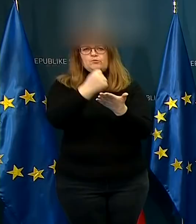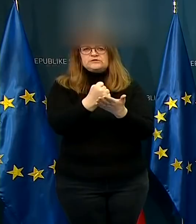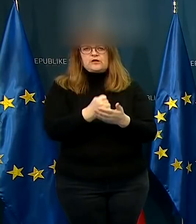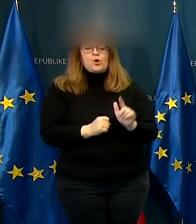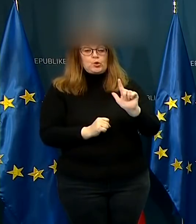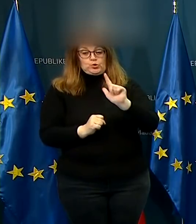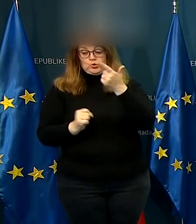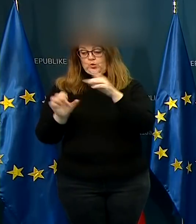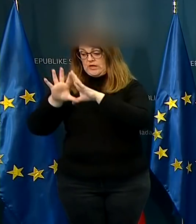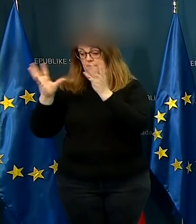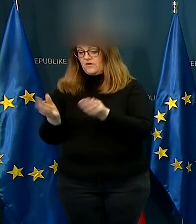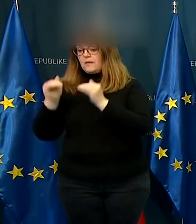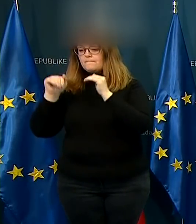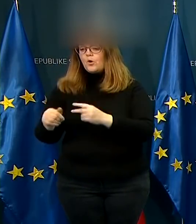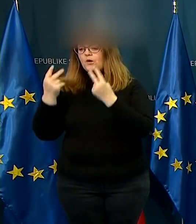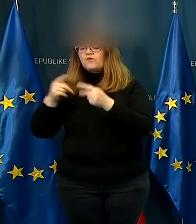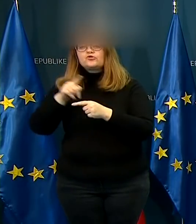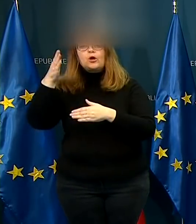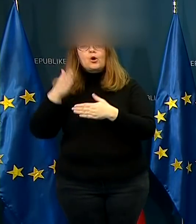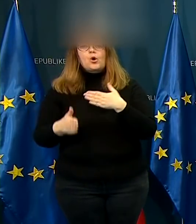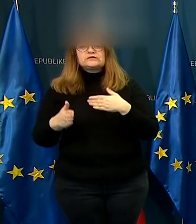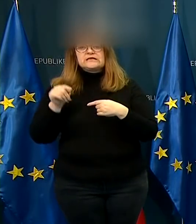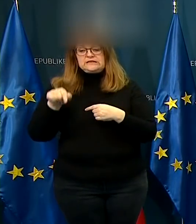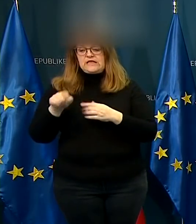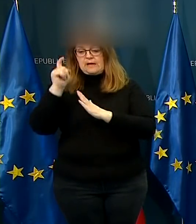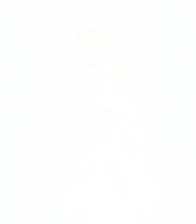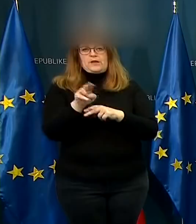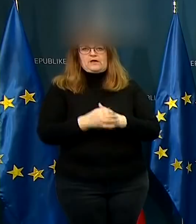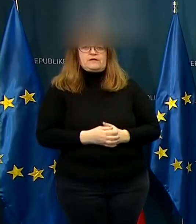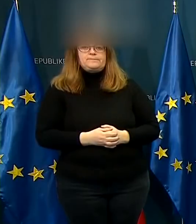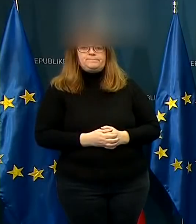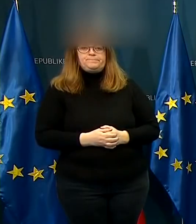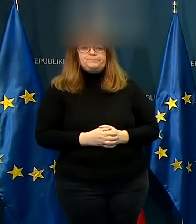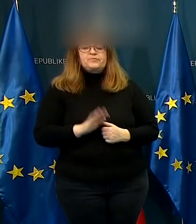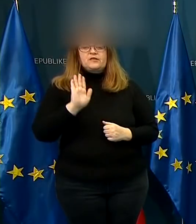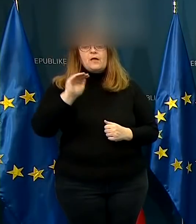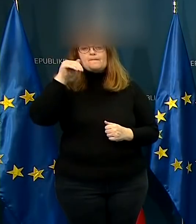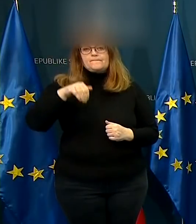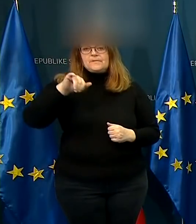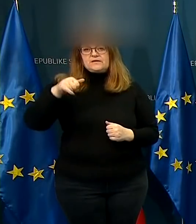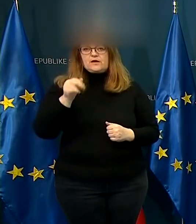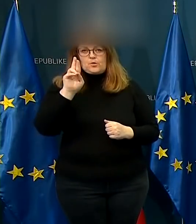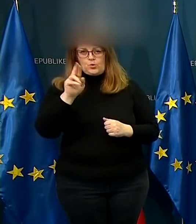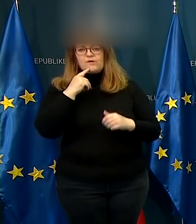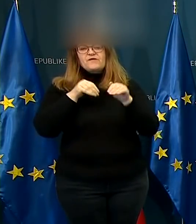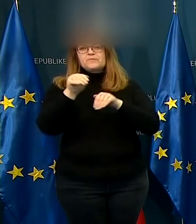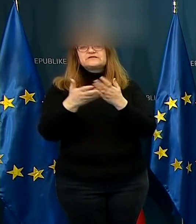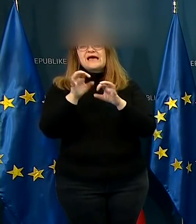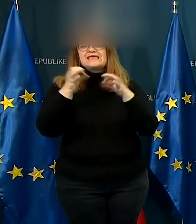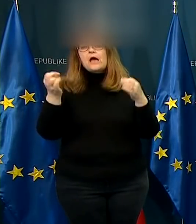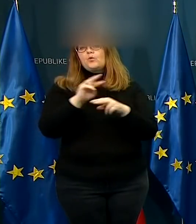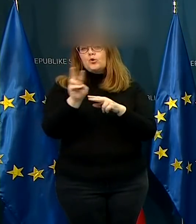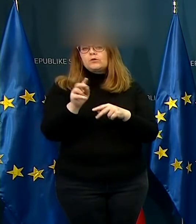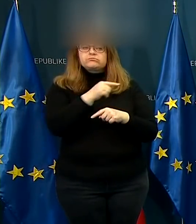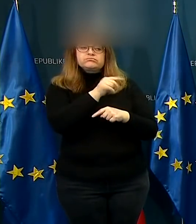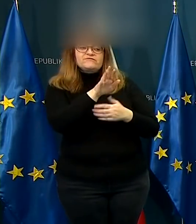drugi paket mora biti uveljavljen do konca tega meseca. Na MJU, torej Ministrstvo za javno upravo, smo